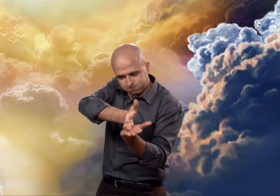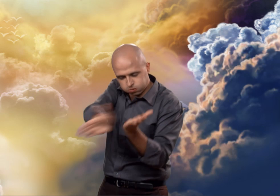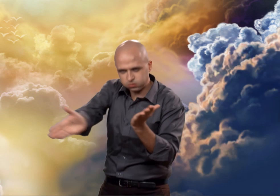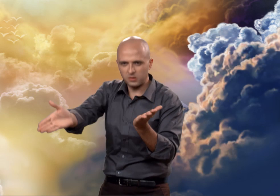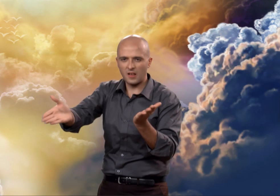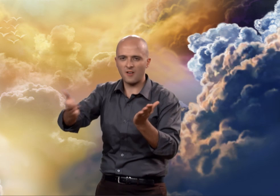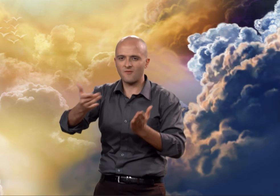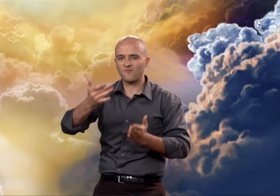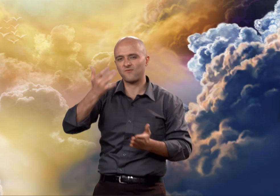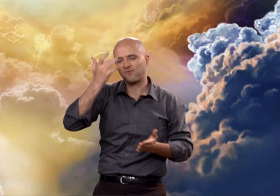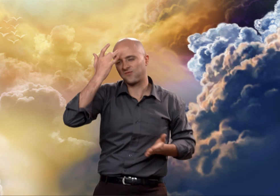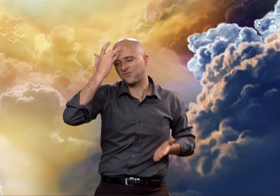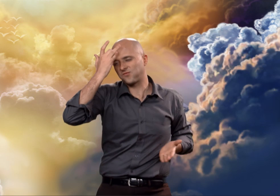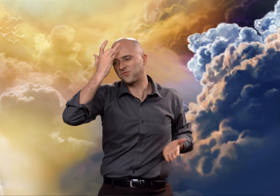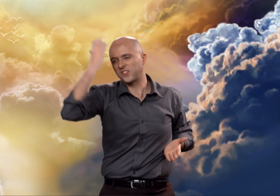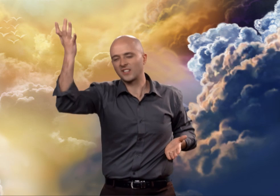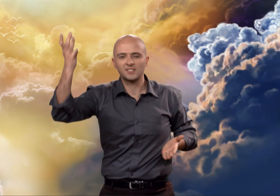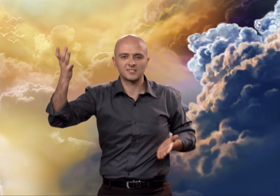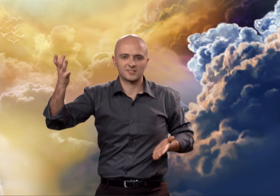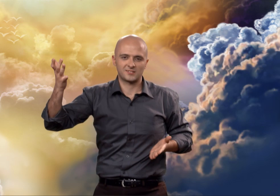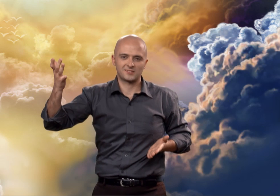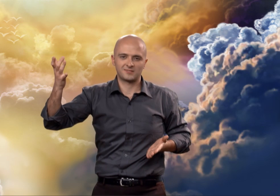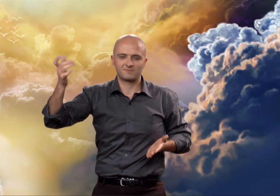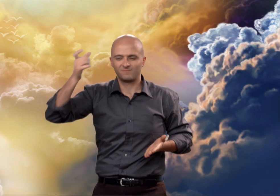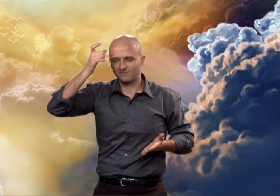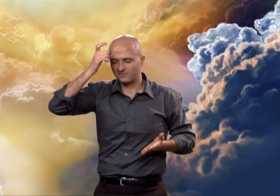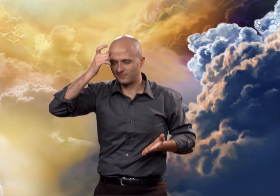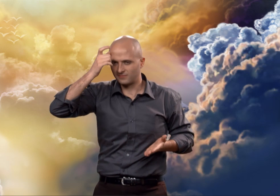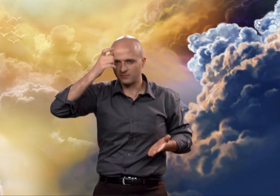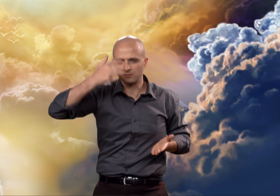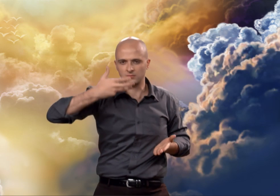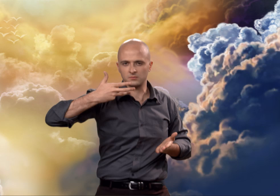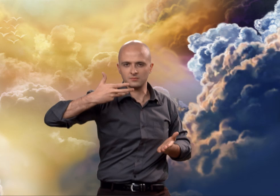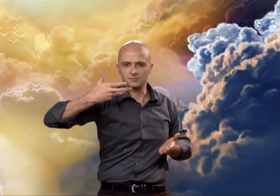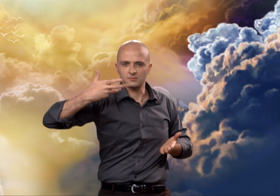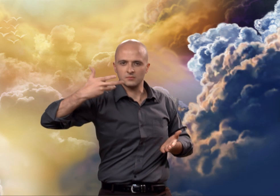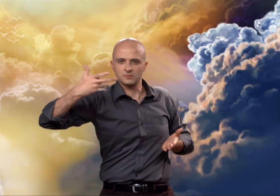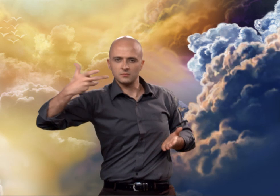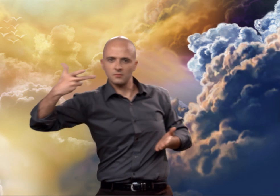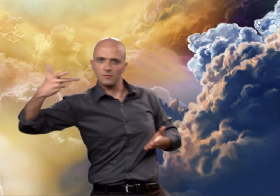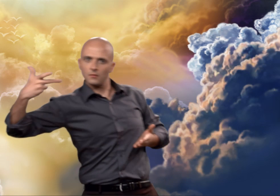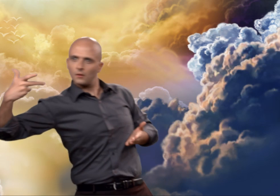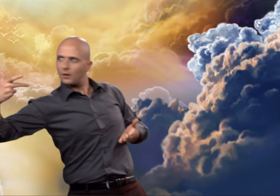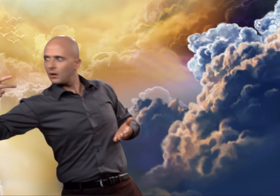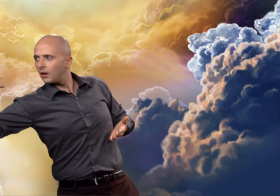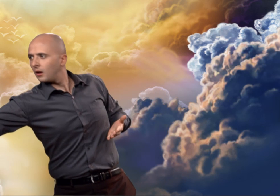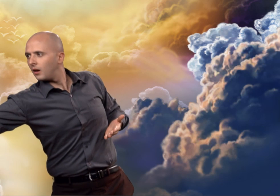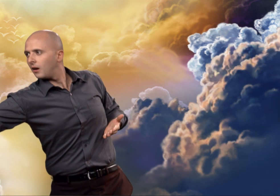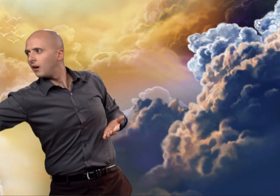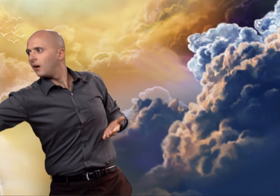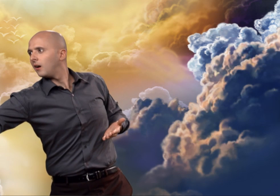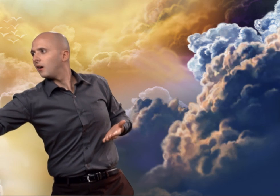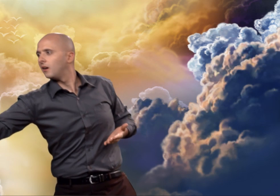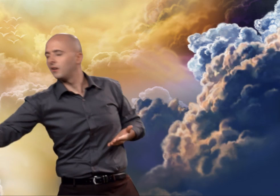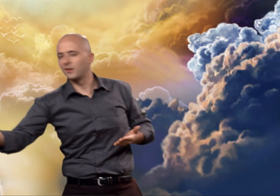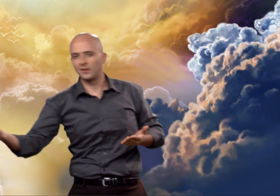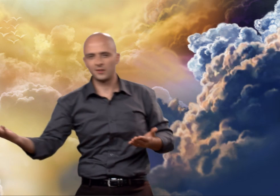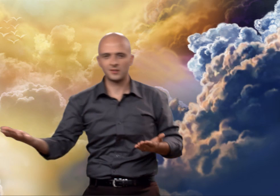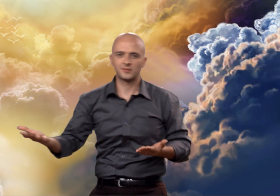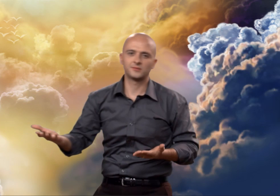incredulidade. Muitos que não têm verdadeira fé em Deus concordam com alguns princípios da verdade e aparentam ser